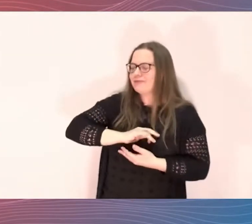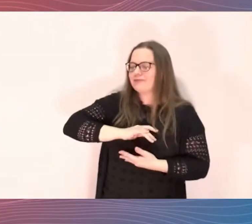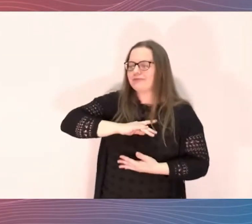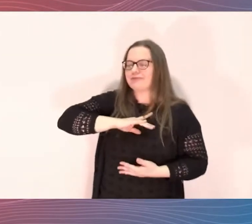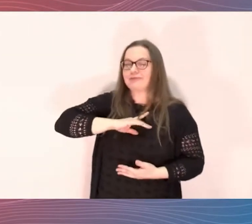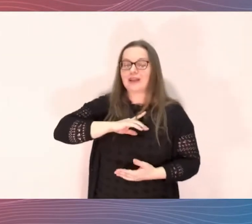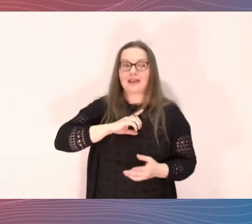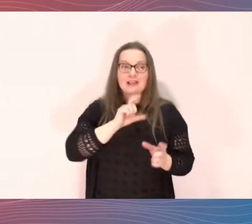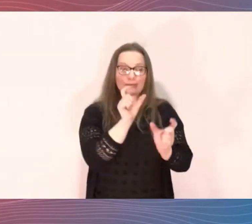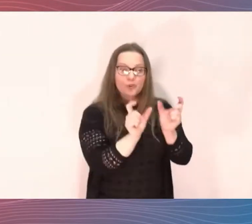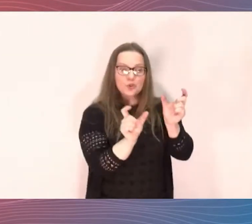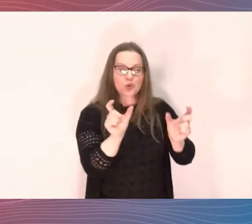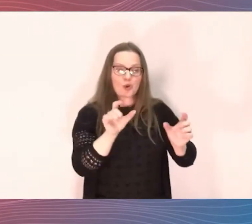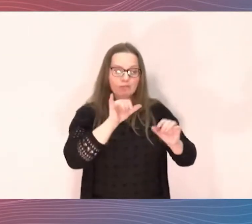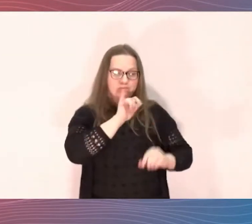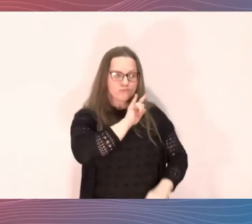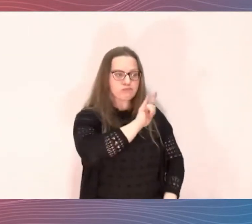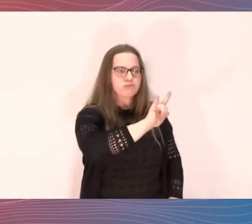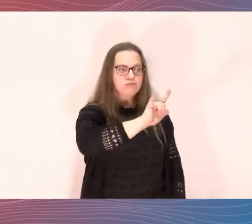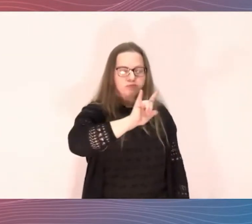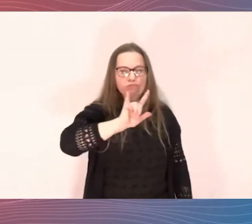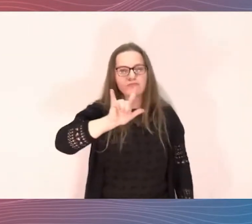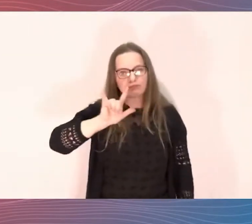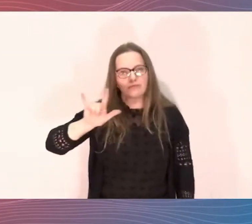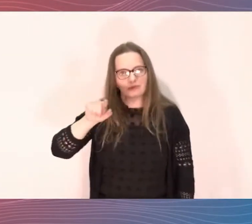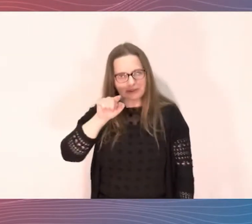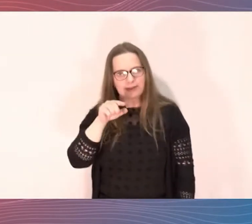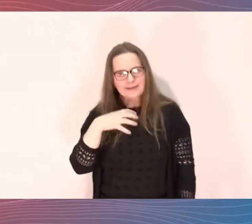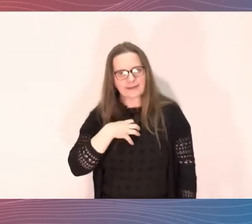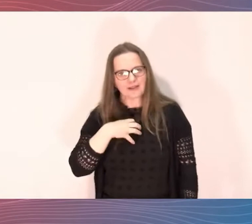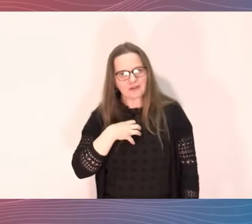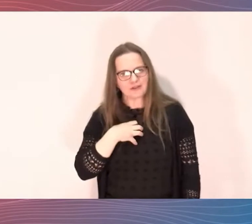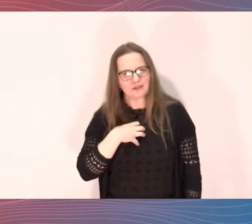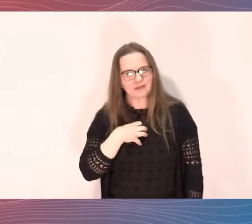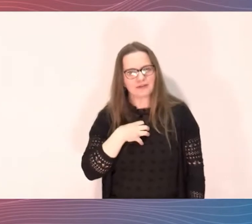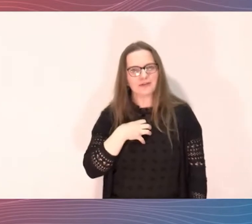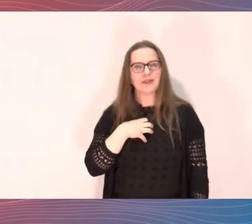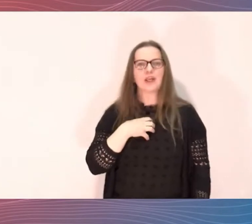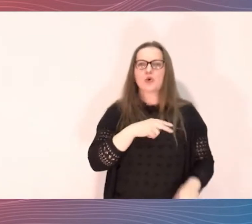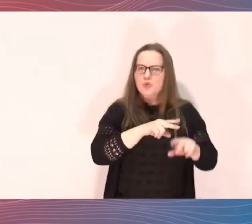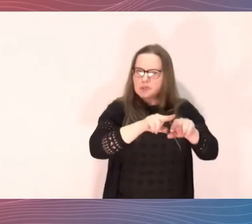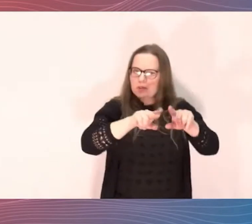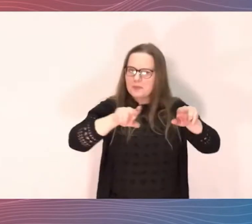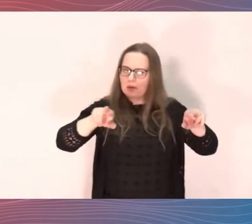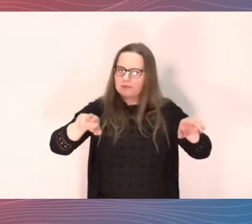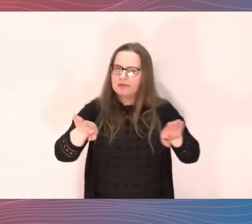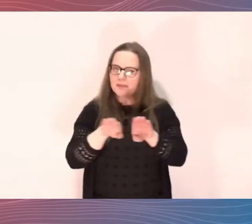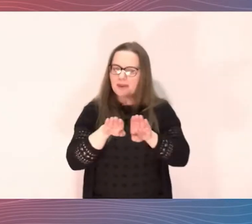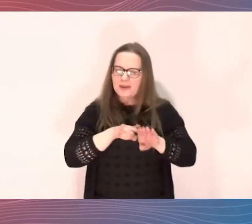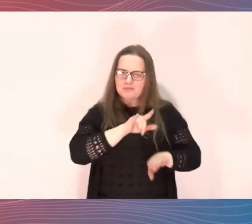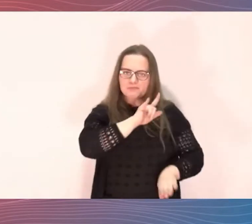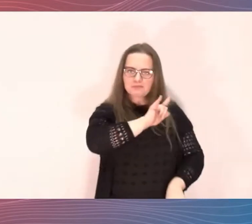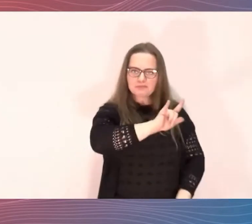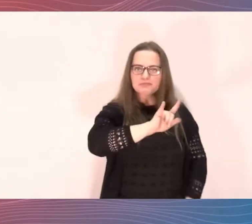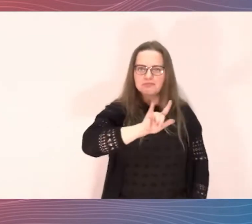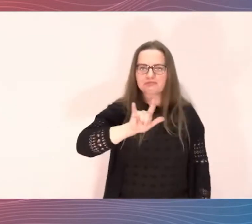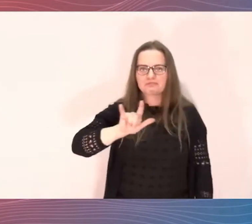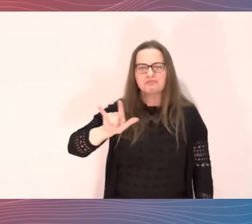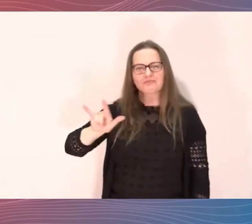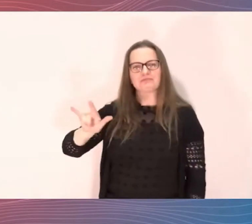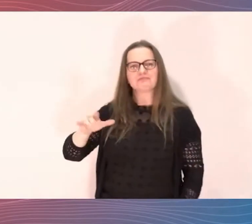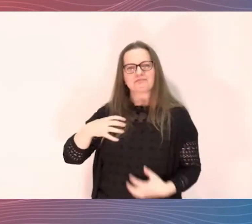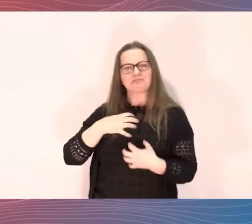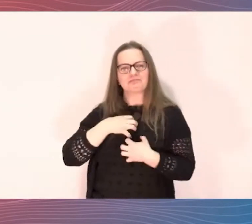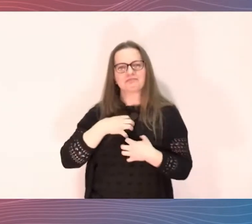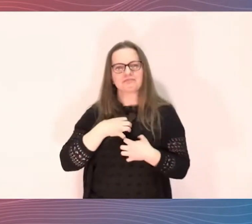pessoas, pelas almas, e seu amor também pelos irmãos com quem você está se edificando? O amor pelas